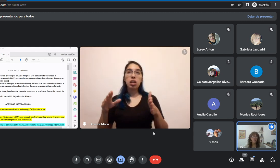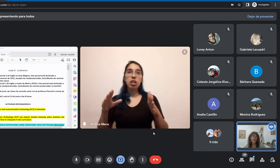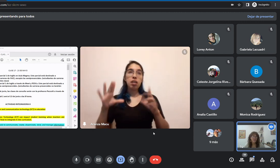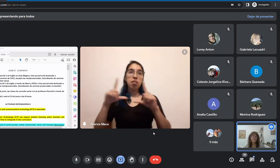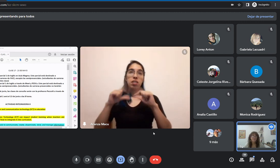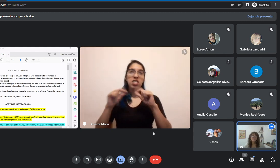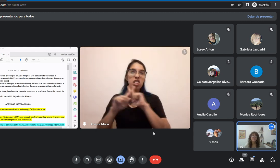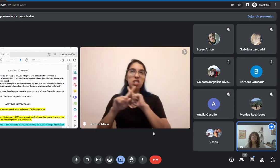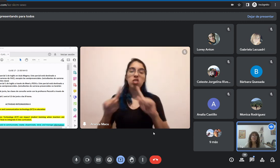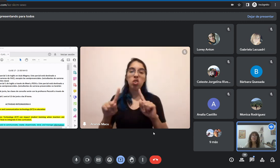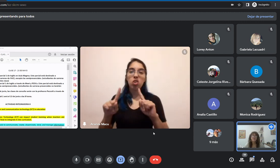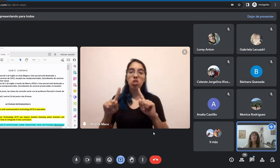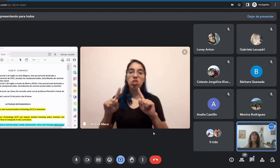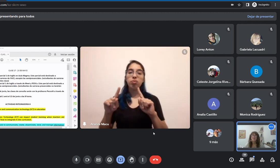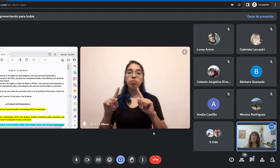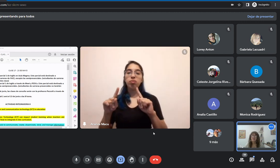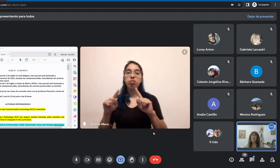asincrónica, ¿sí?